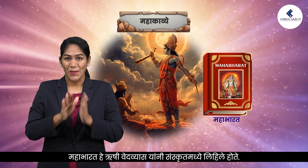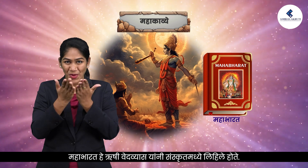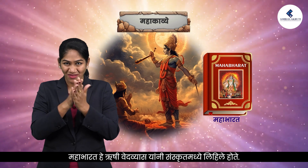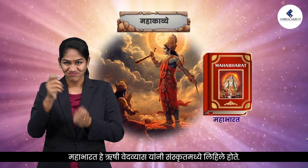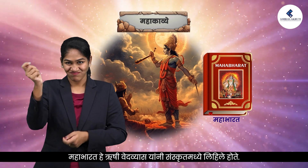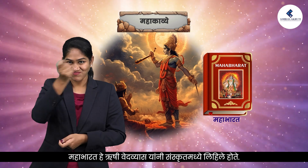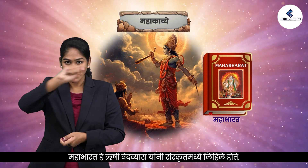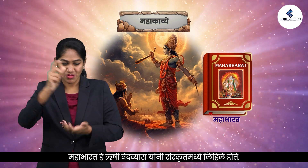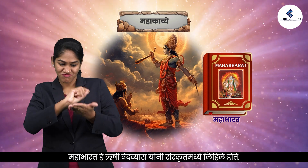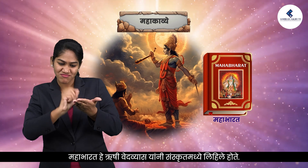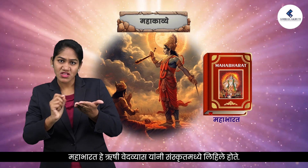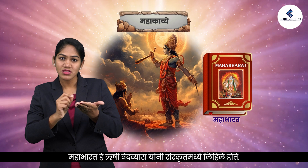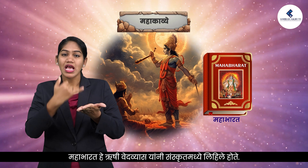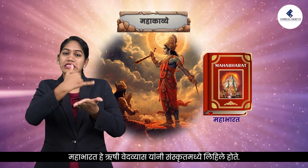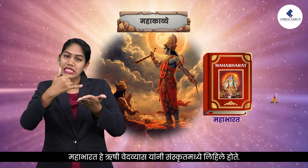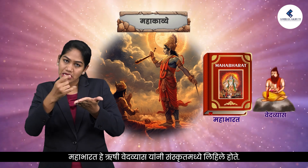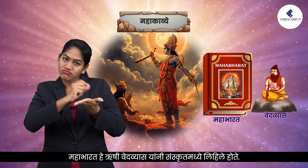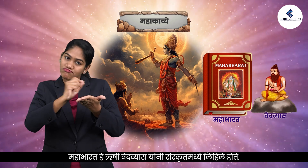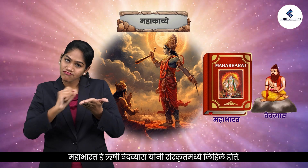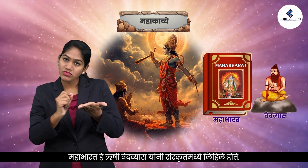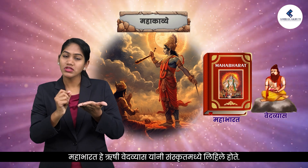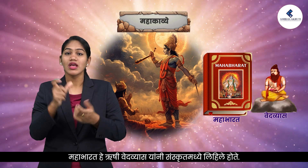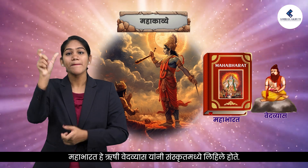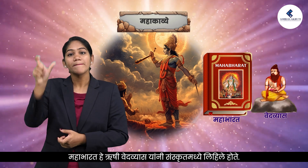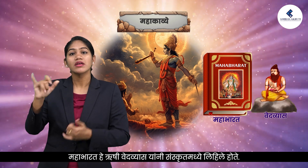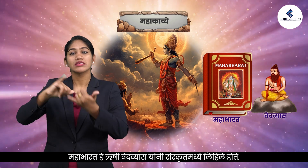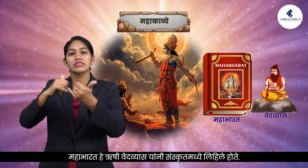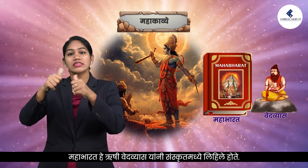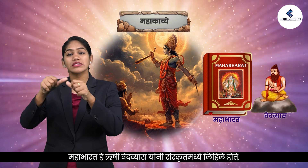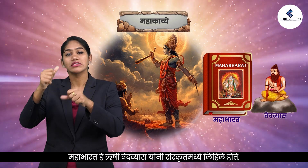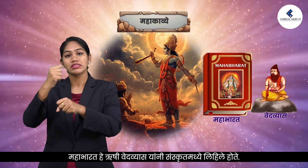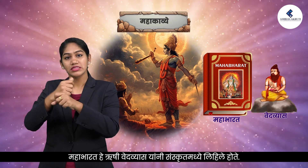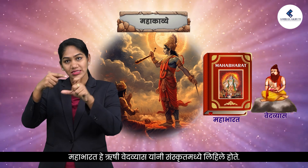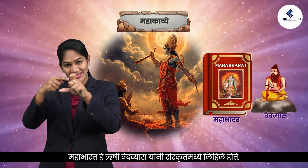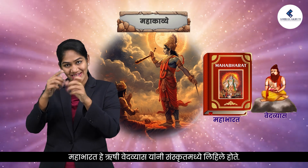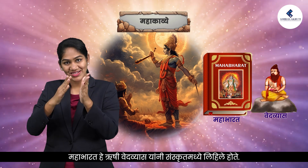महाभारत हे ऋषी वेदव्यास यांनी संस्कृतमध्ये लिहिलेले आहे.